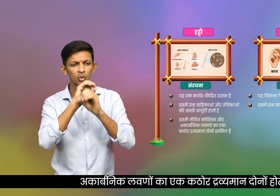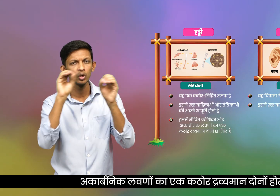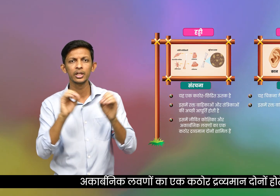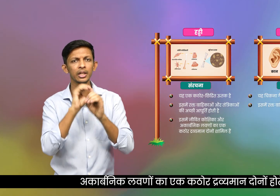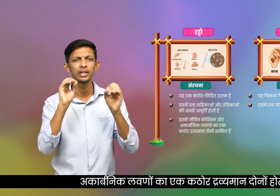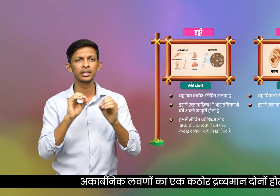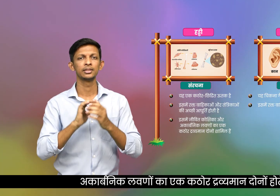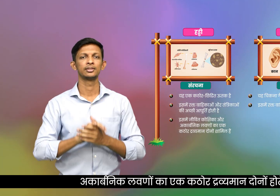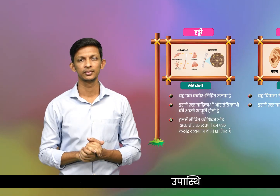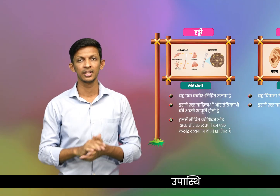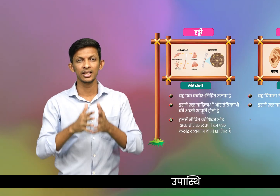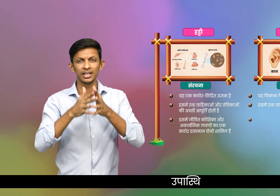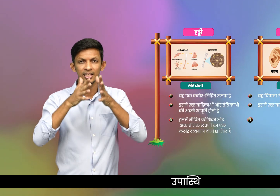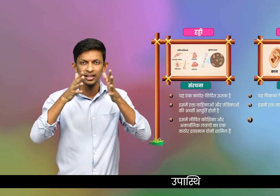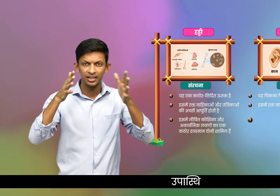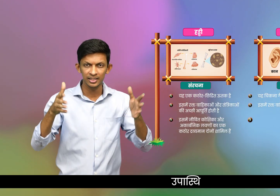होते हैं।